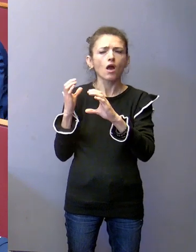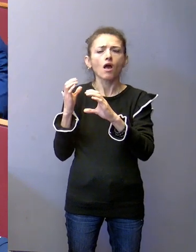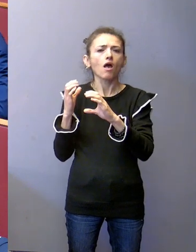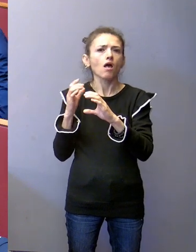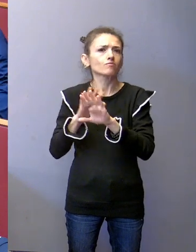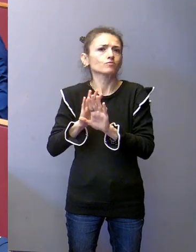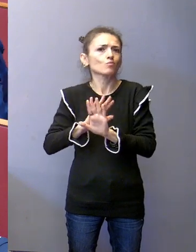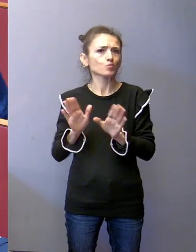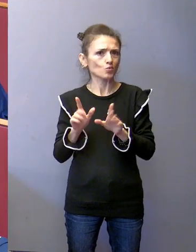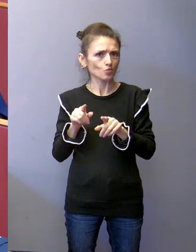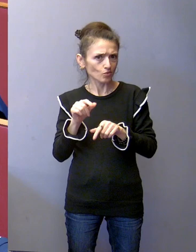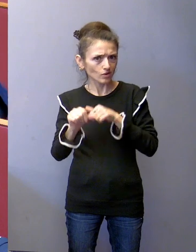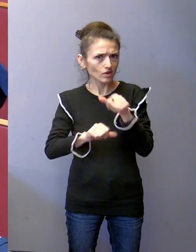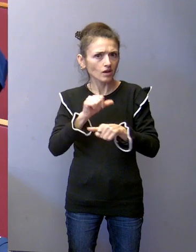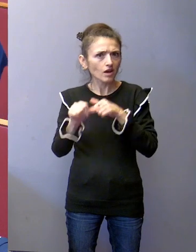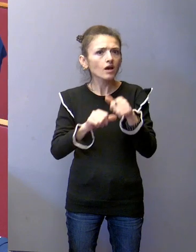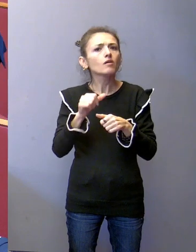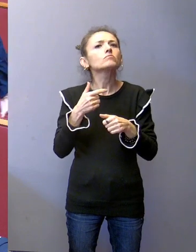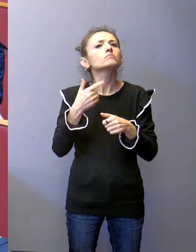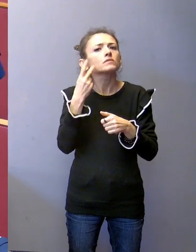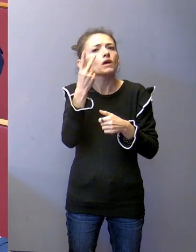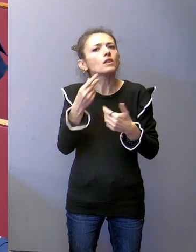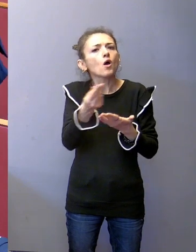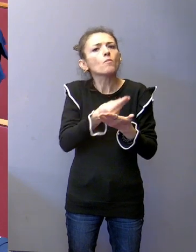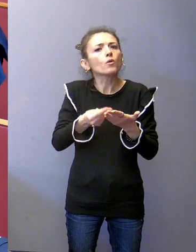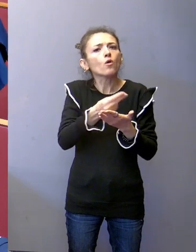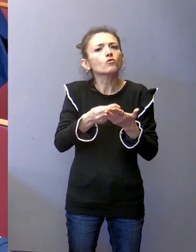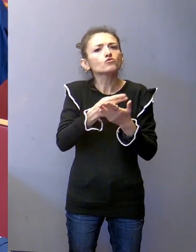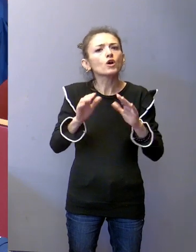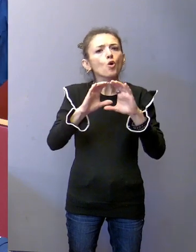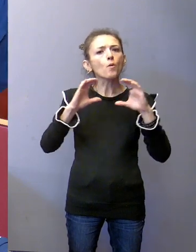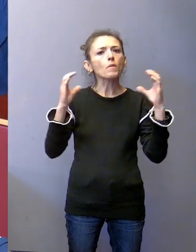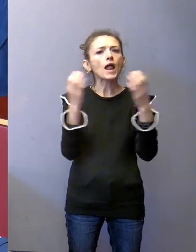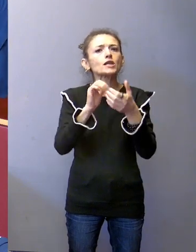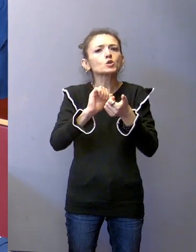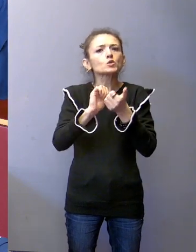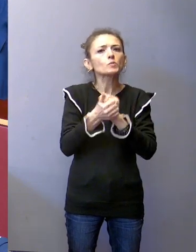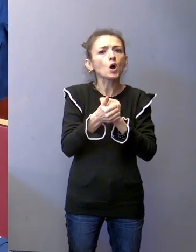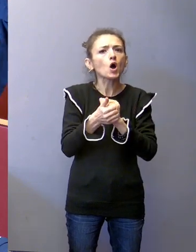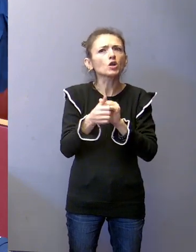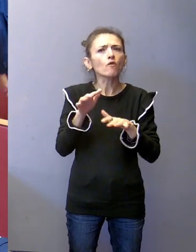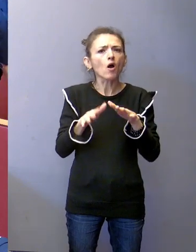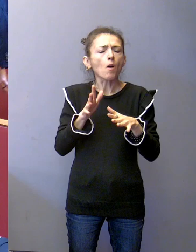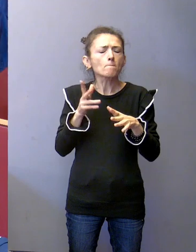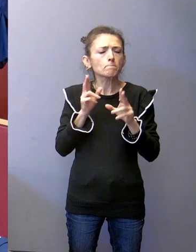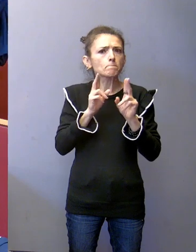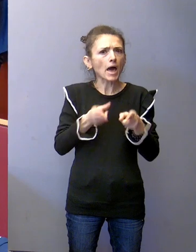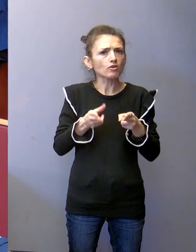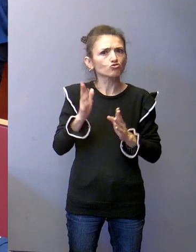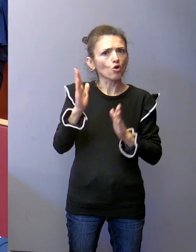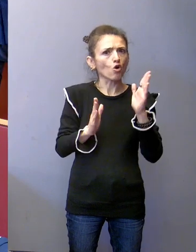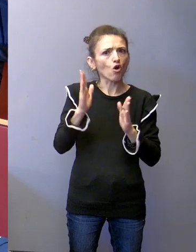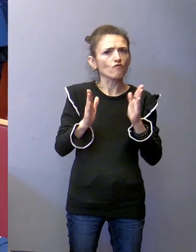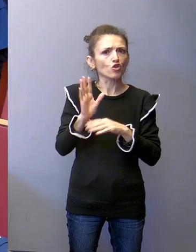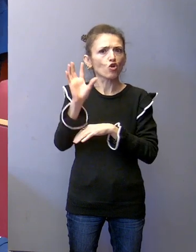l'ipotesi di un palazzo di un palazzetto dello sport però la gestione privata molto impattante quasi più alto della villa bombrini stessa che comunque